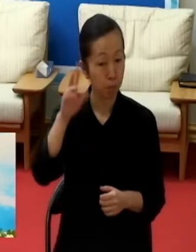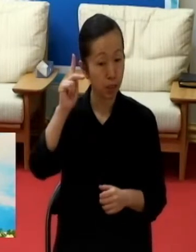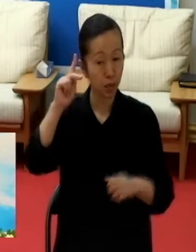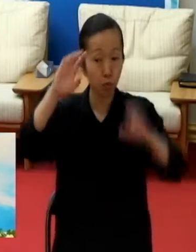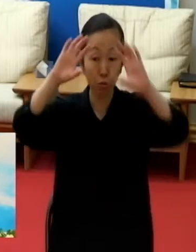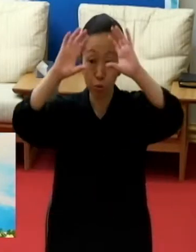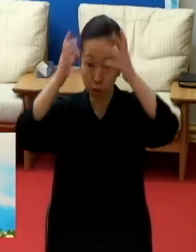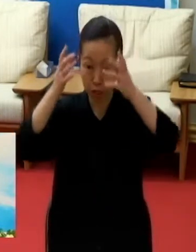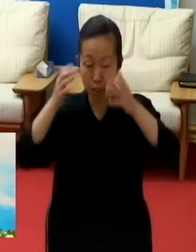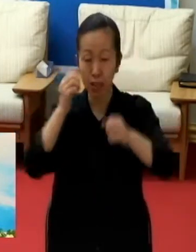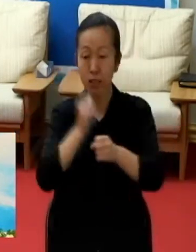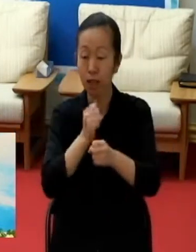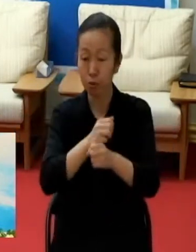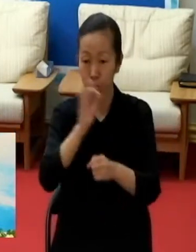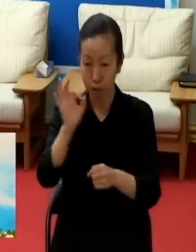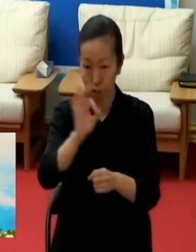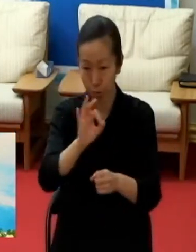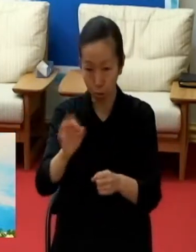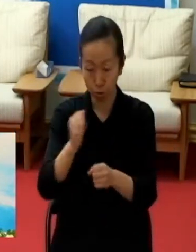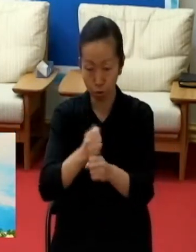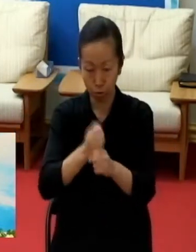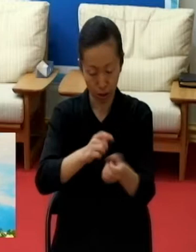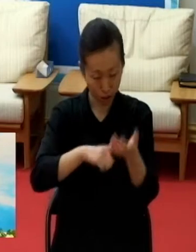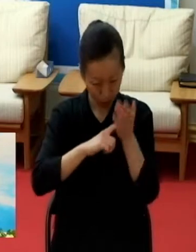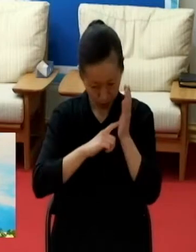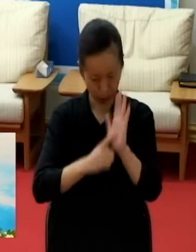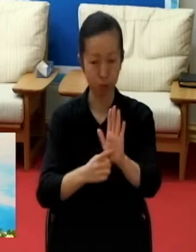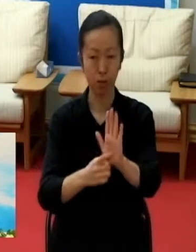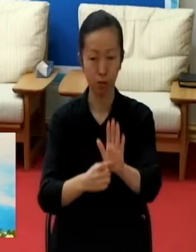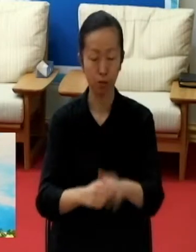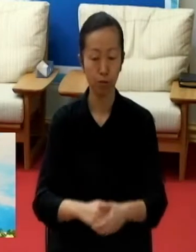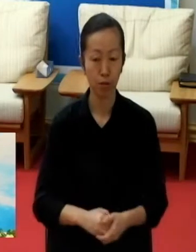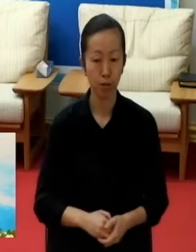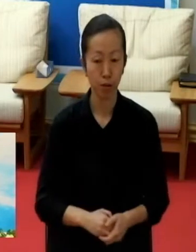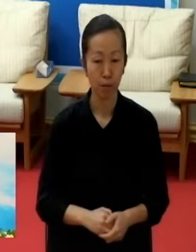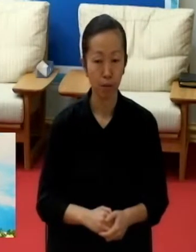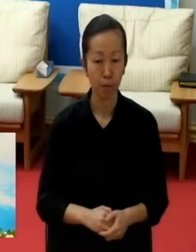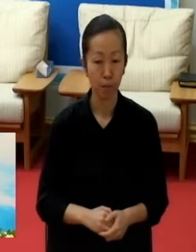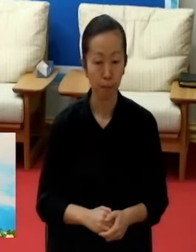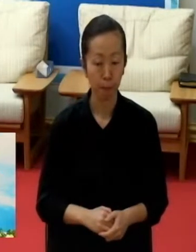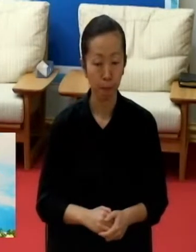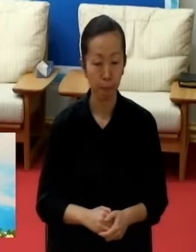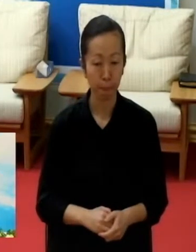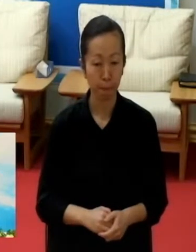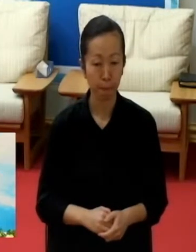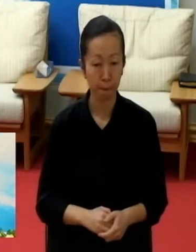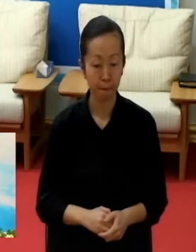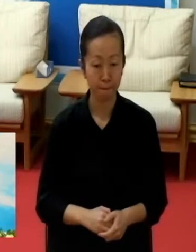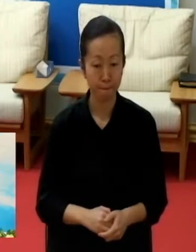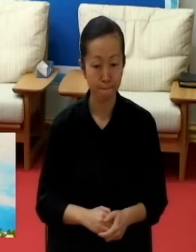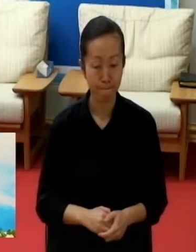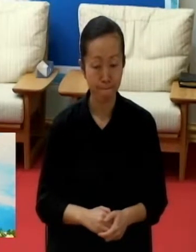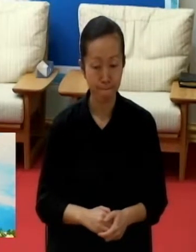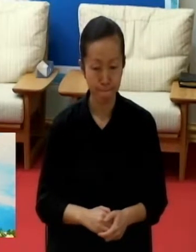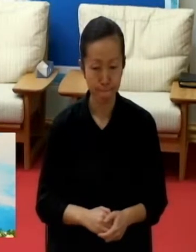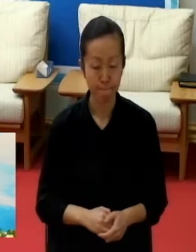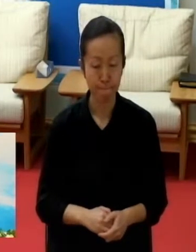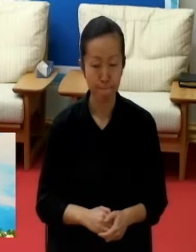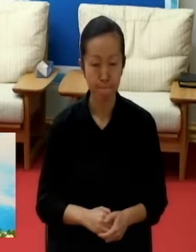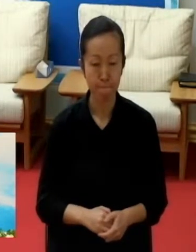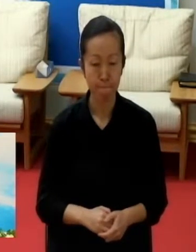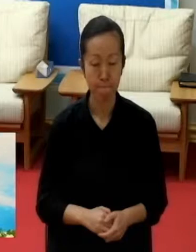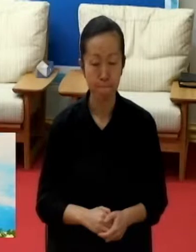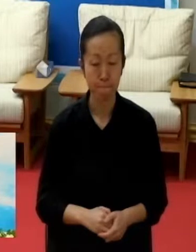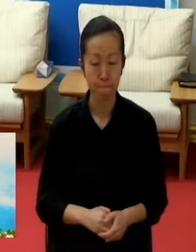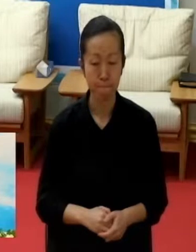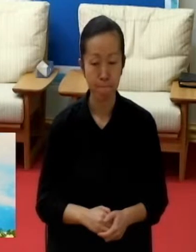の御国作品を作り出します。 여러분, 말씀의 능력을 믿고 문제가 왔을 때 그 말씀 속에서